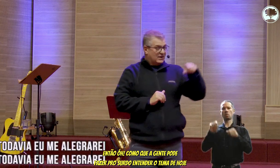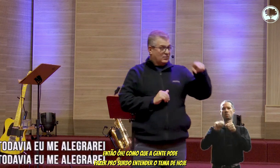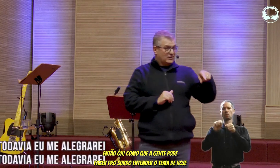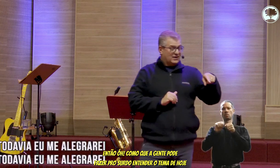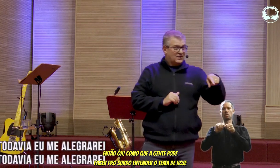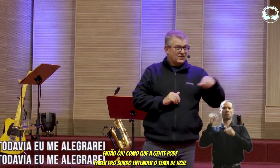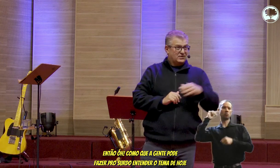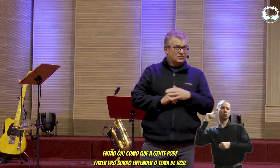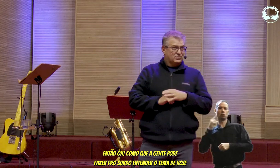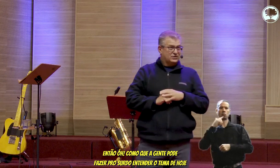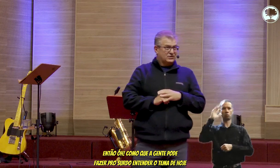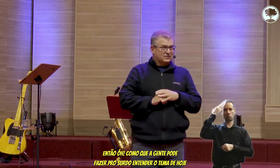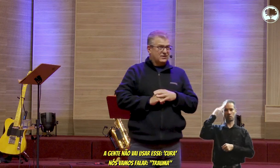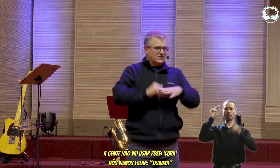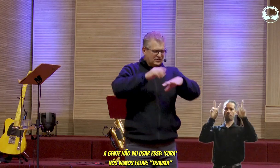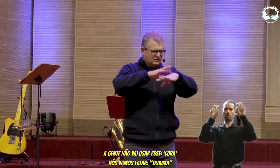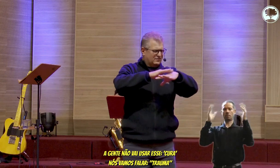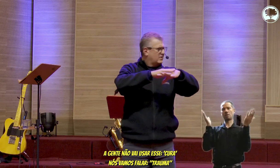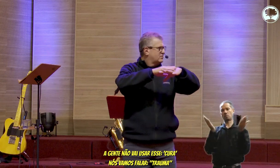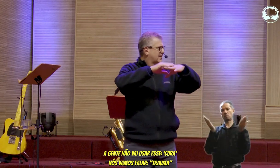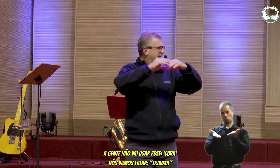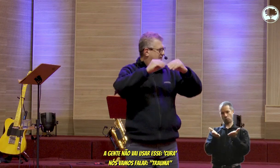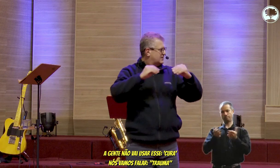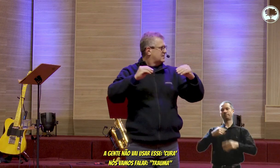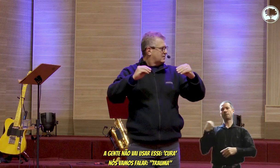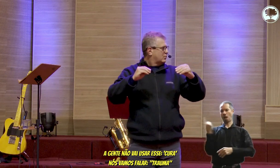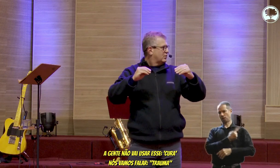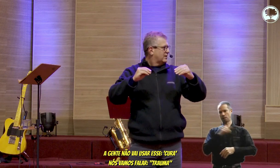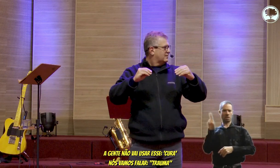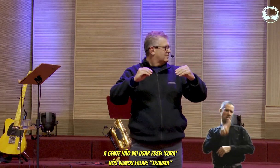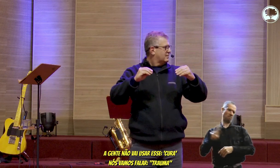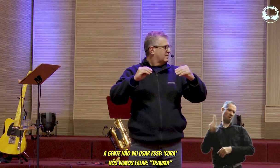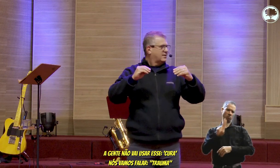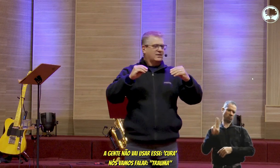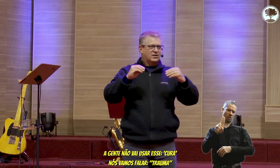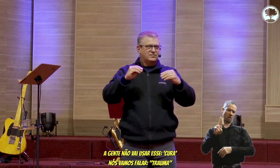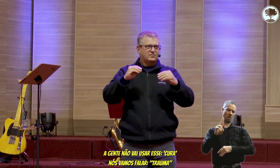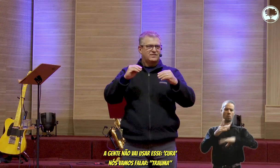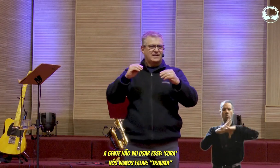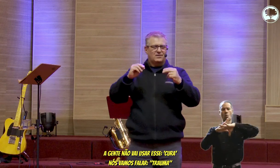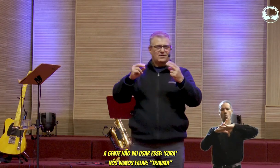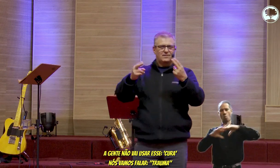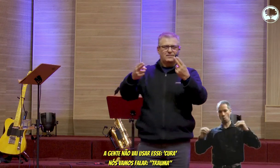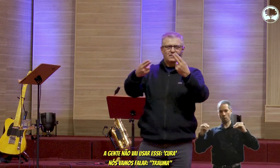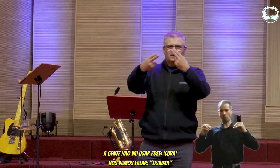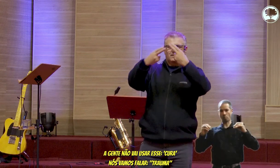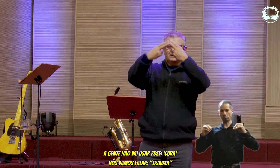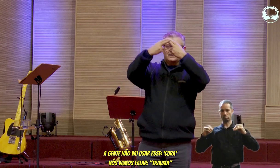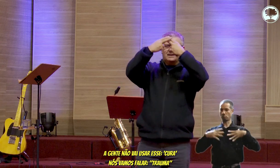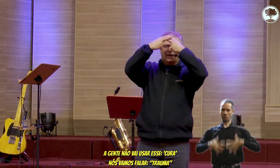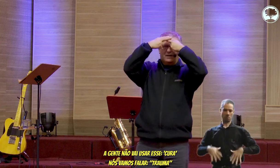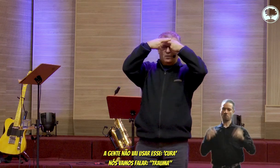entender o tema de hoje? A gente não vai usar esse cura, mas vamos falar, ó,